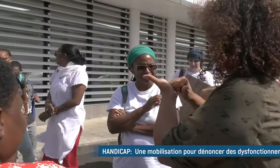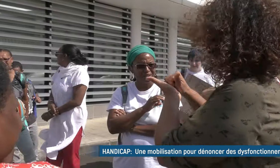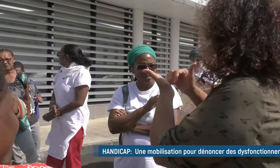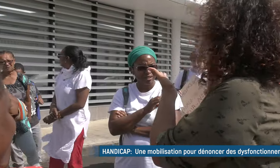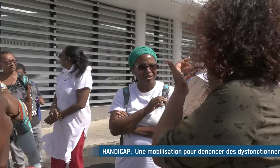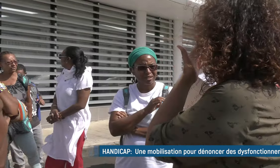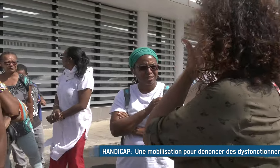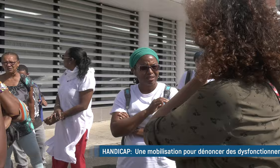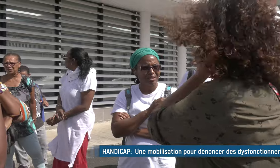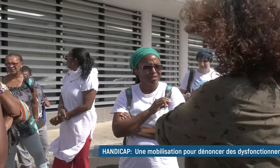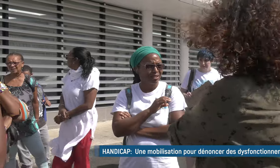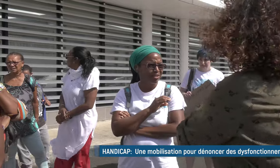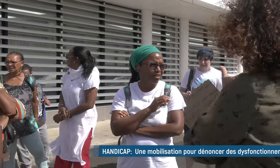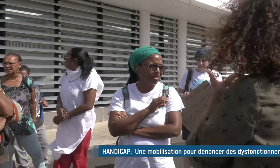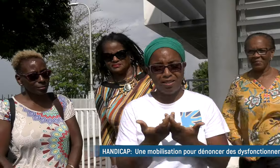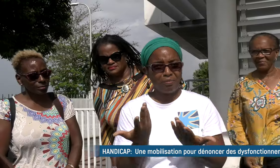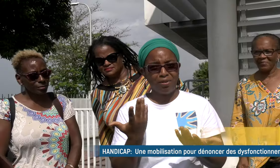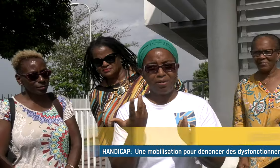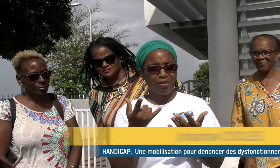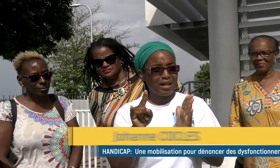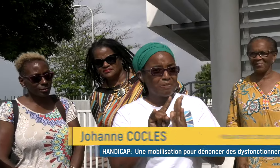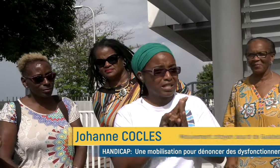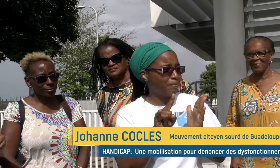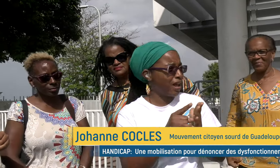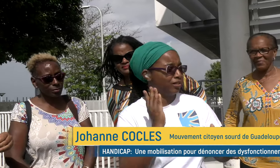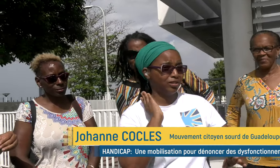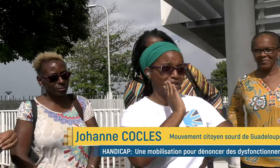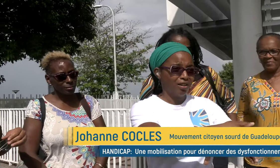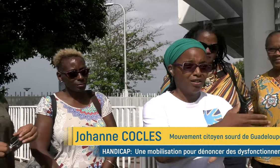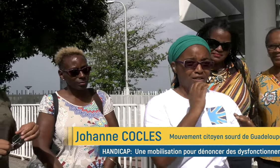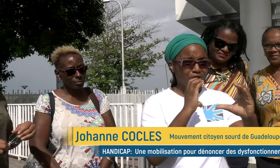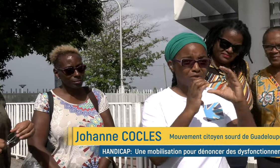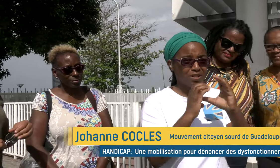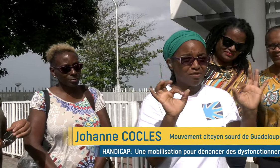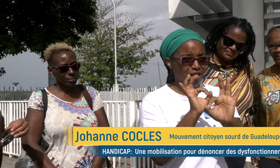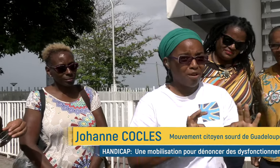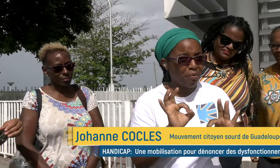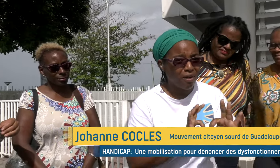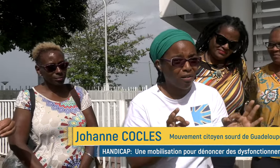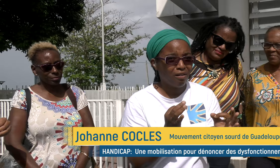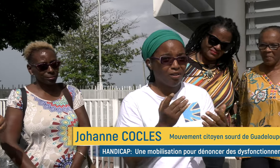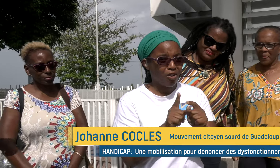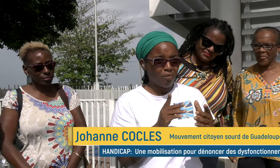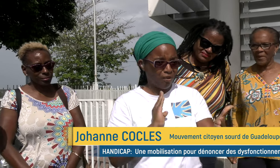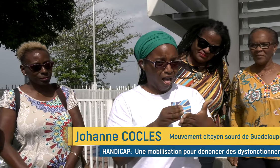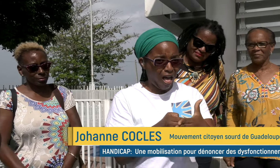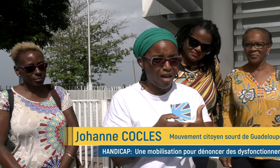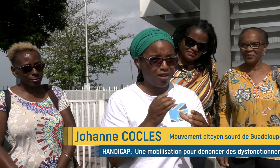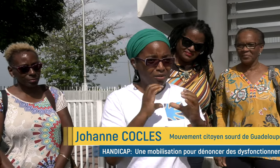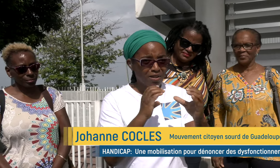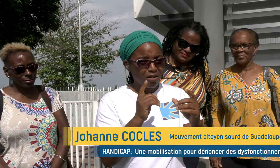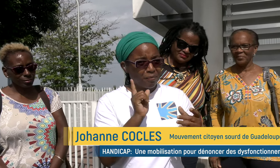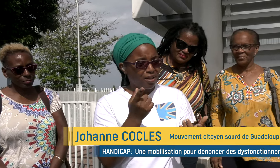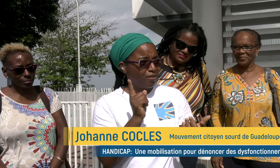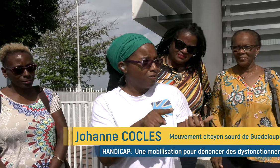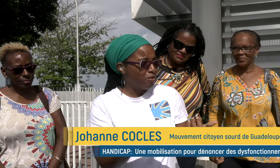nous sommes confrontés à des situations concrètement non accessibles, comme par exemple la MDPH. Lorsqu'on rentre, on a un problème de communication, on n'est